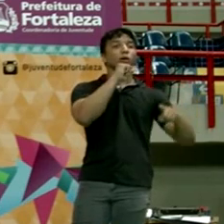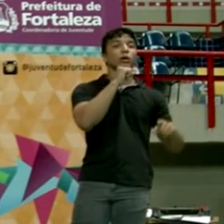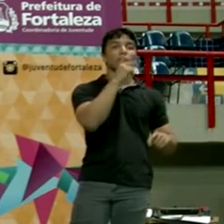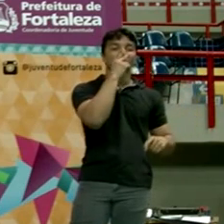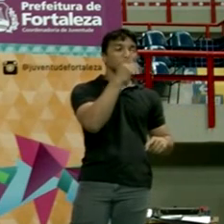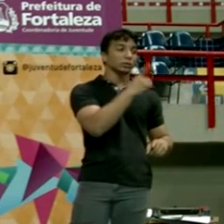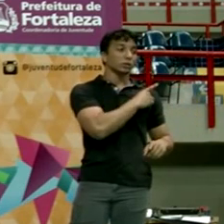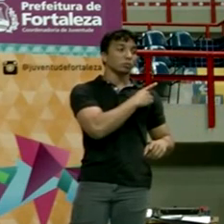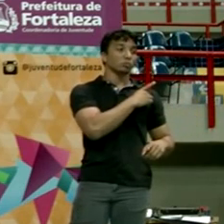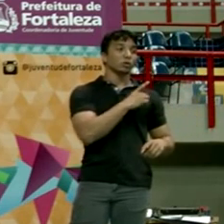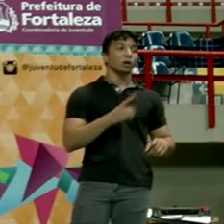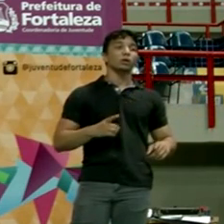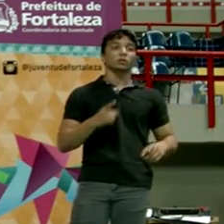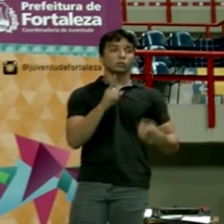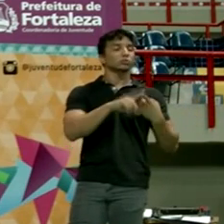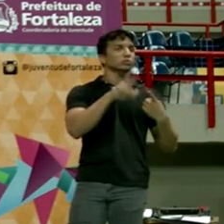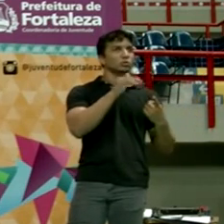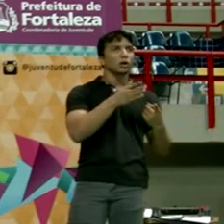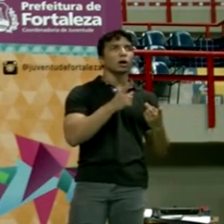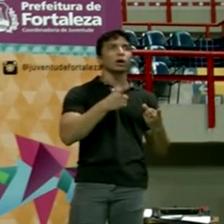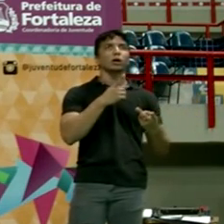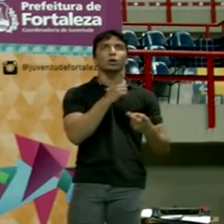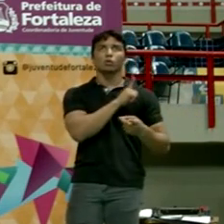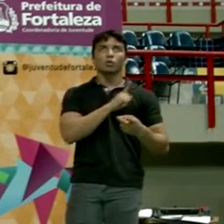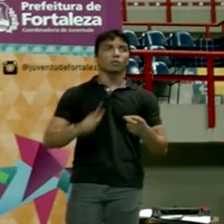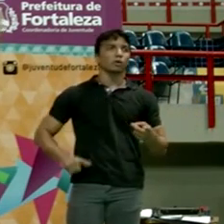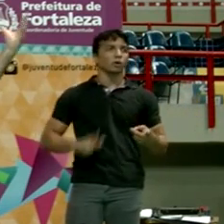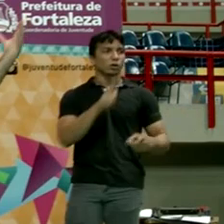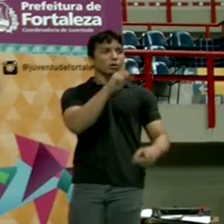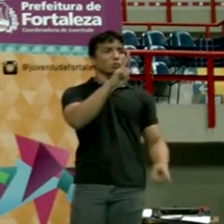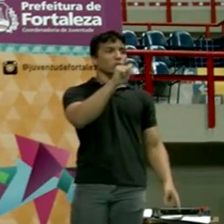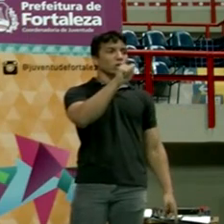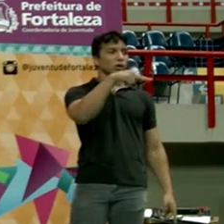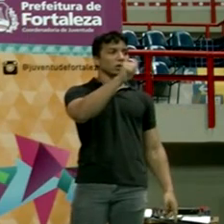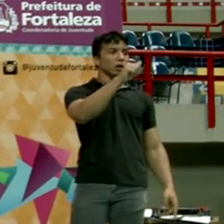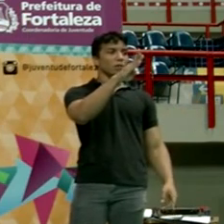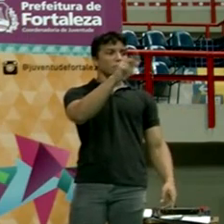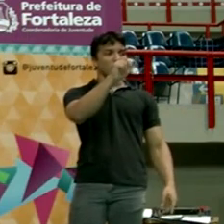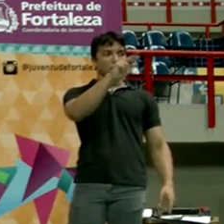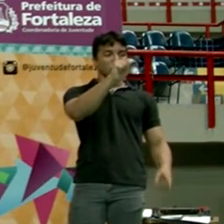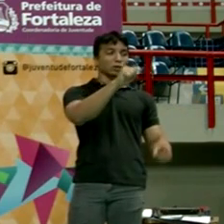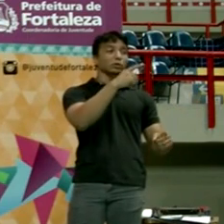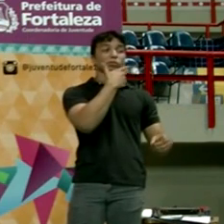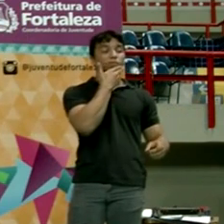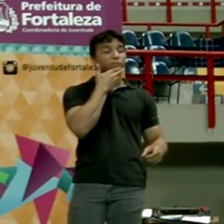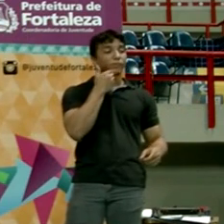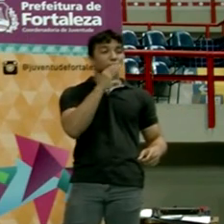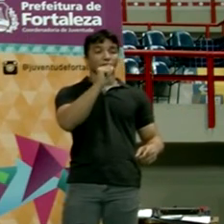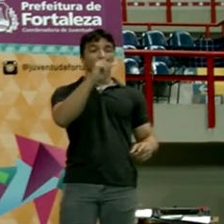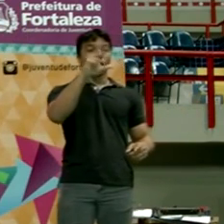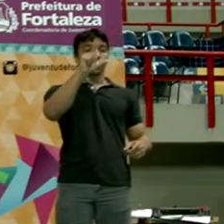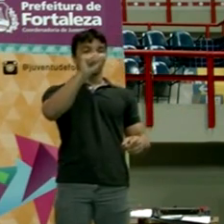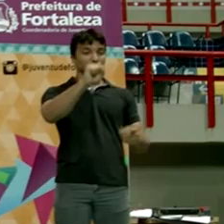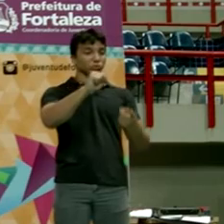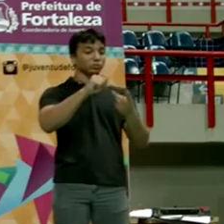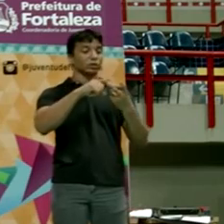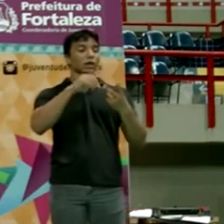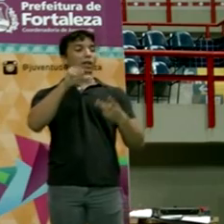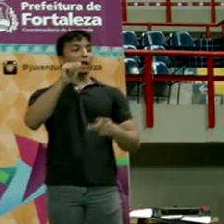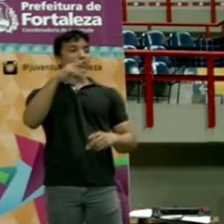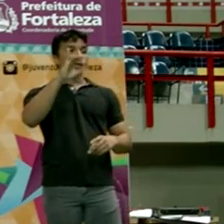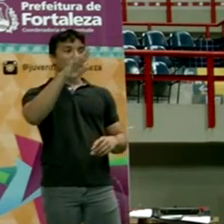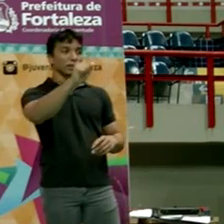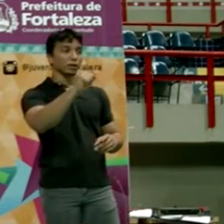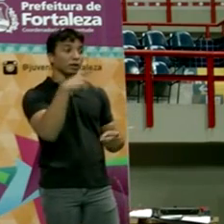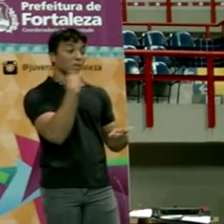um deputado que foi governador, na época era Guanabara, não chamava-se Rio de Janeiro, Carlos Lacerda. Carlos